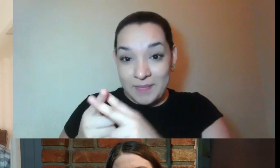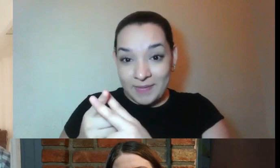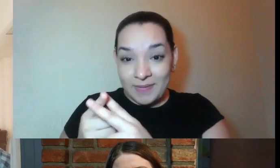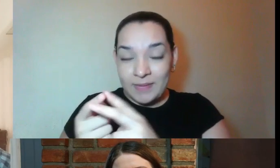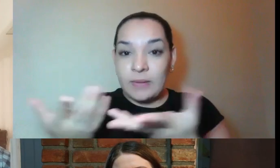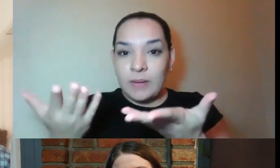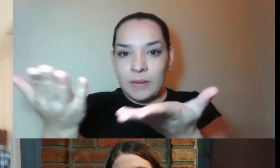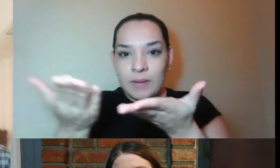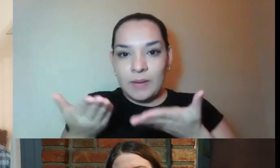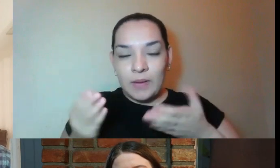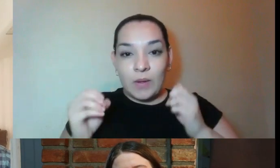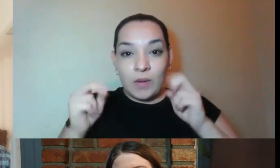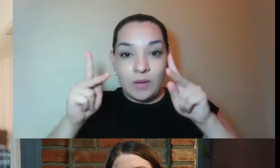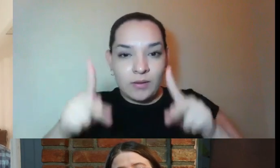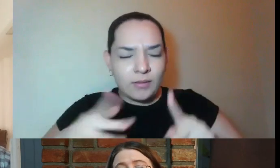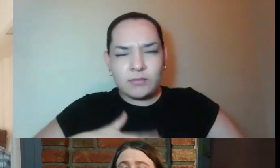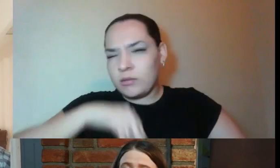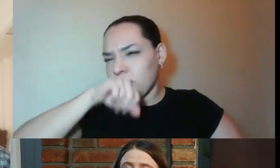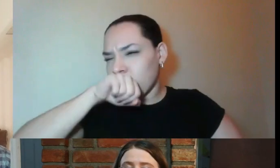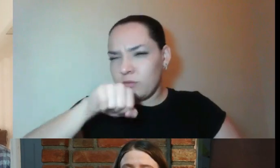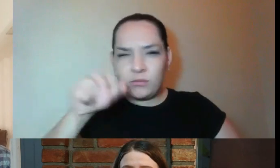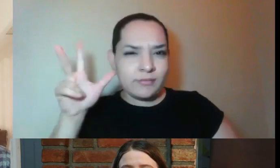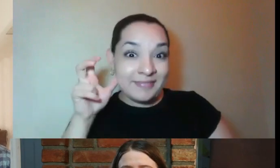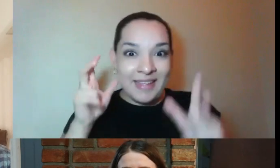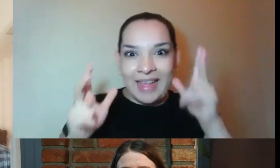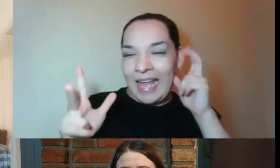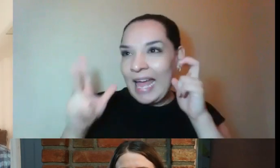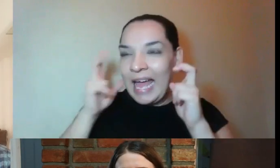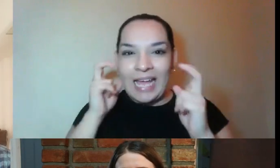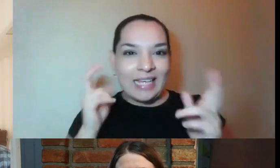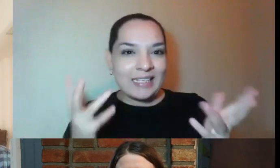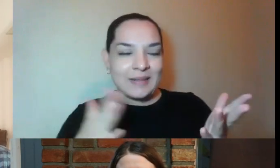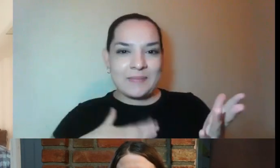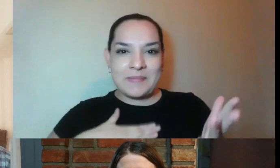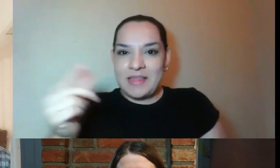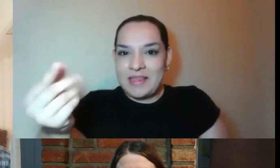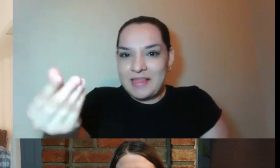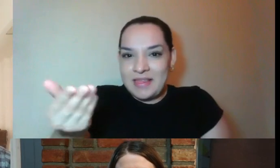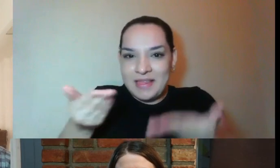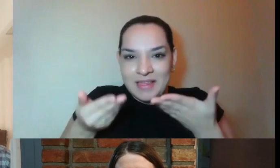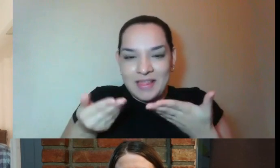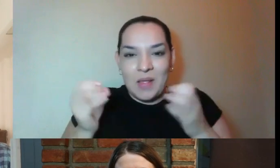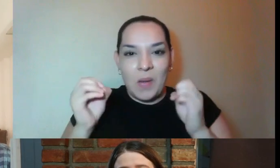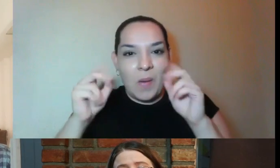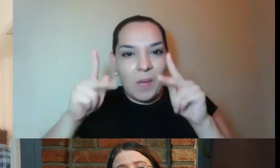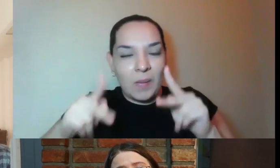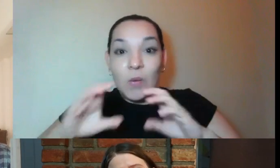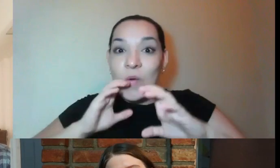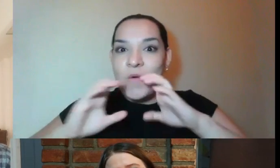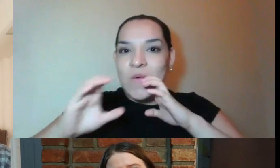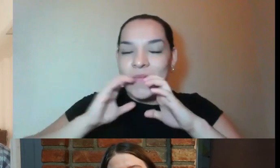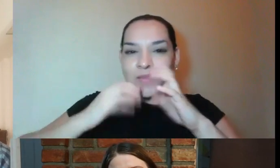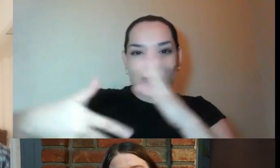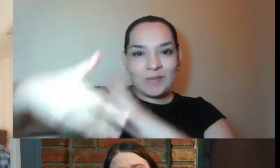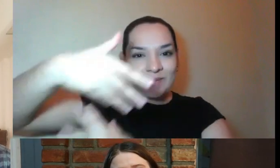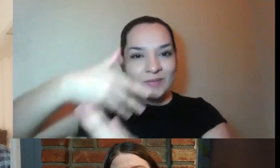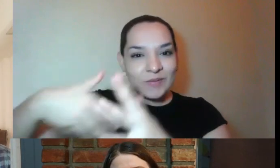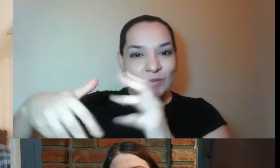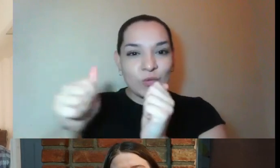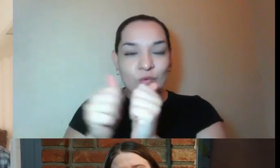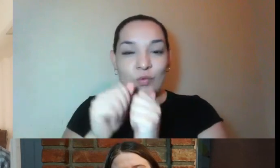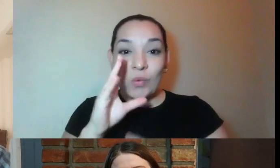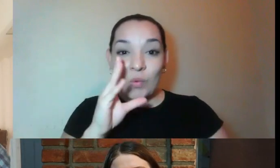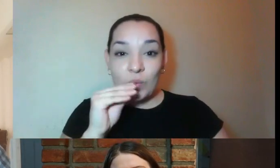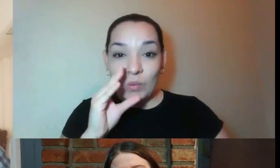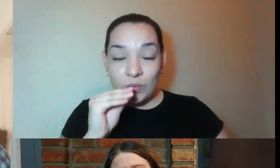permite escuchar, me encanta escuchar, me permite comunicarme desde que soy chiquito con las